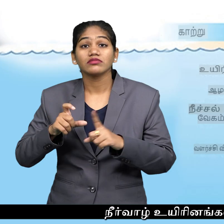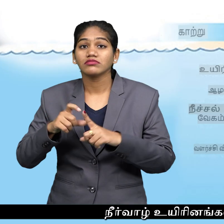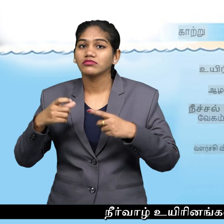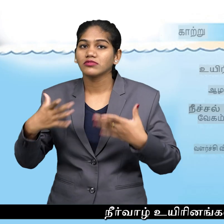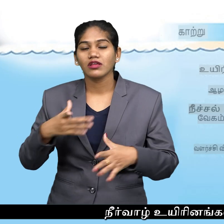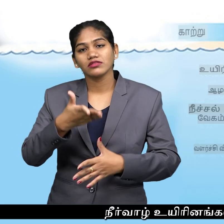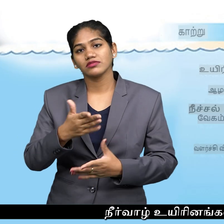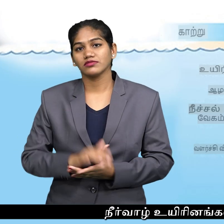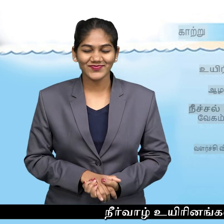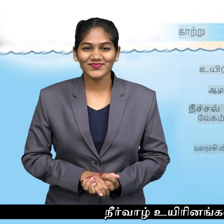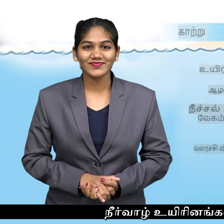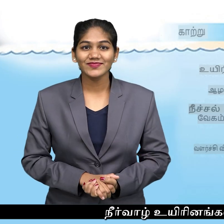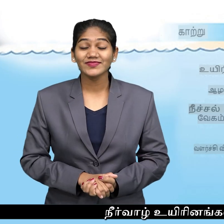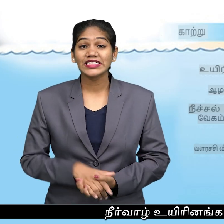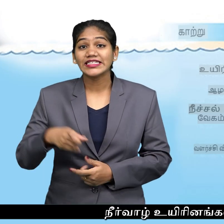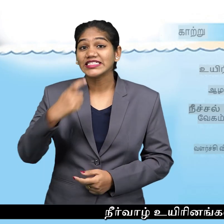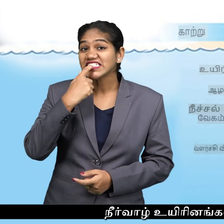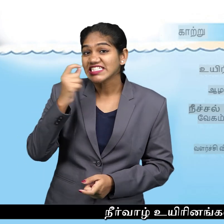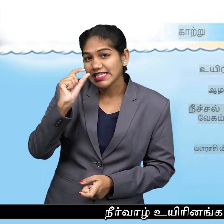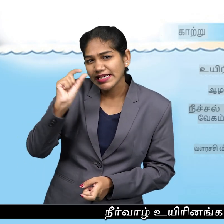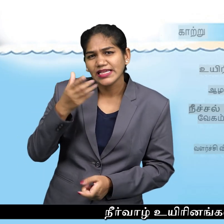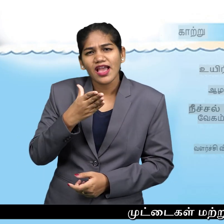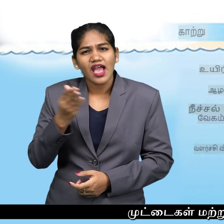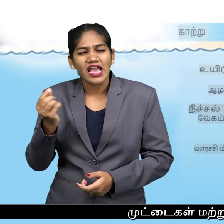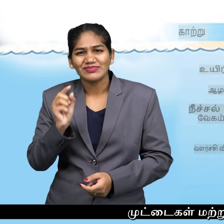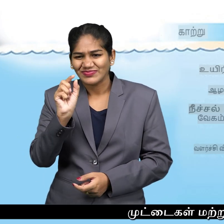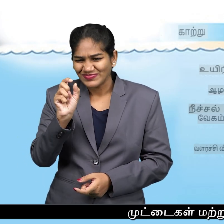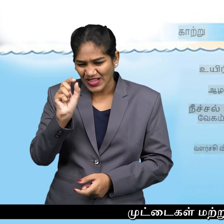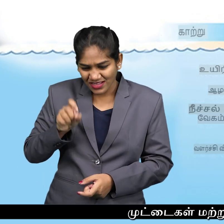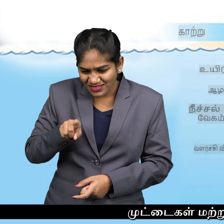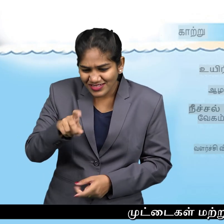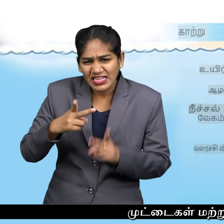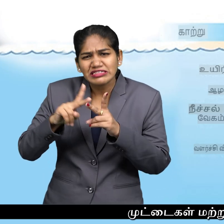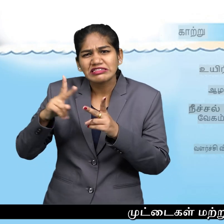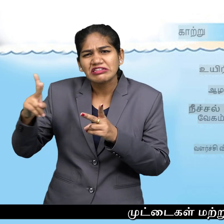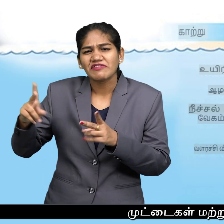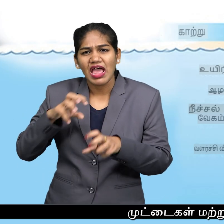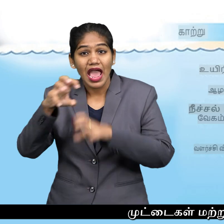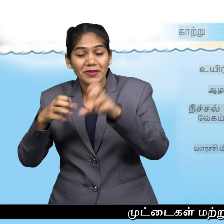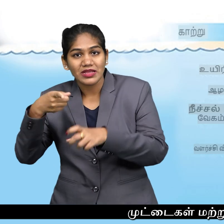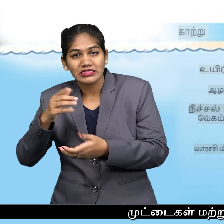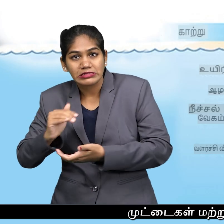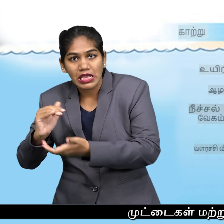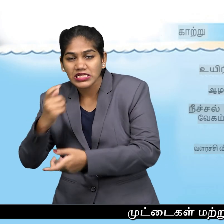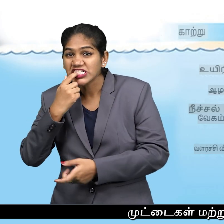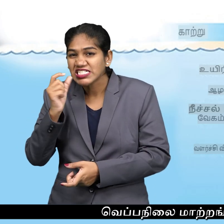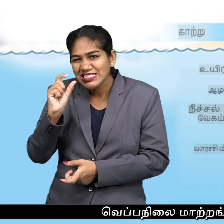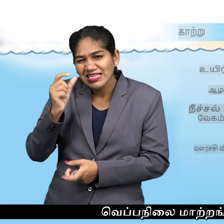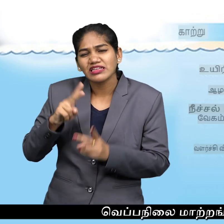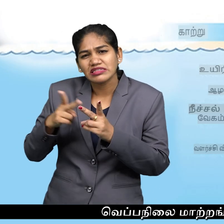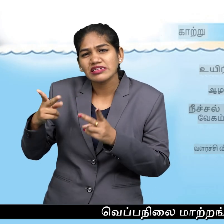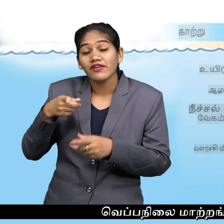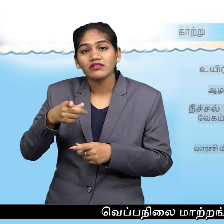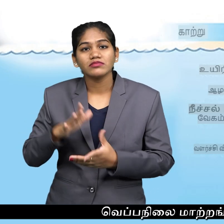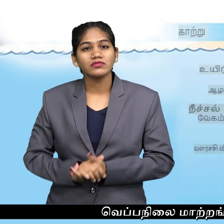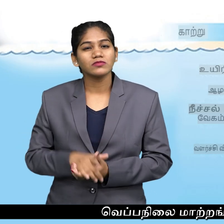நீர்வாழ் உயிரினங்களின் இனப்பெருக்கத்தை, குறிப்பாக முட்டைகள் மற்றும் முட்டைப்புழுக்கள் பாதிக்கும்.